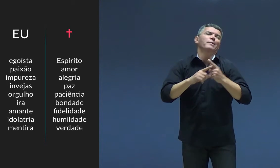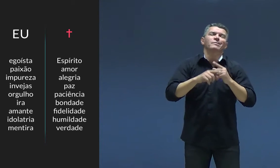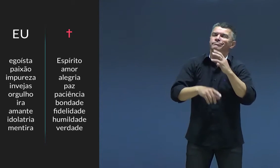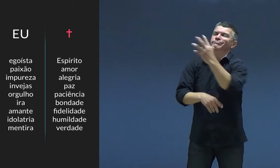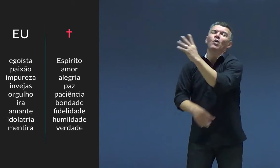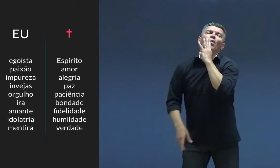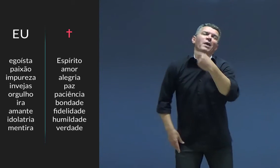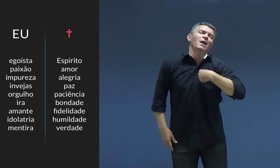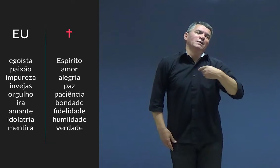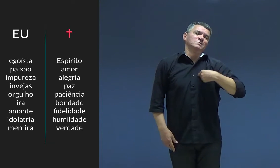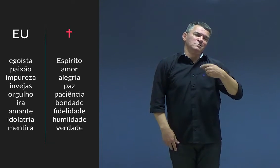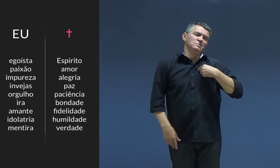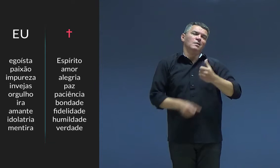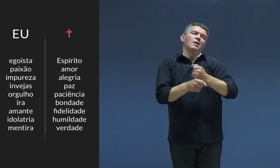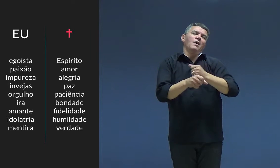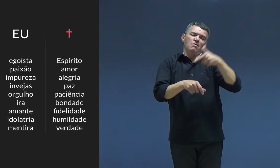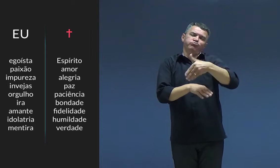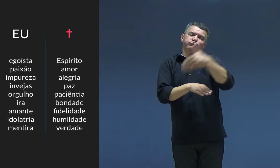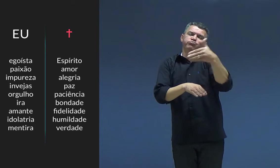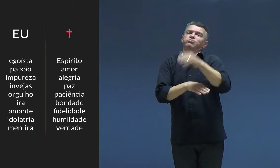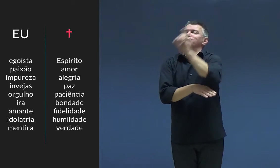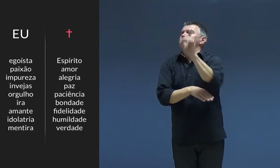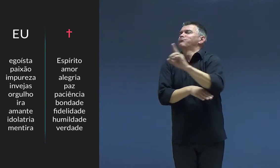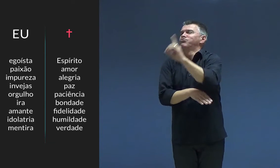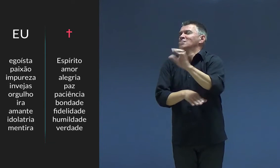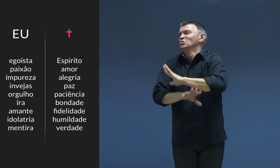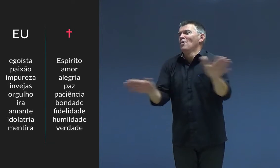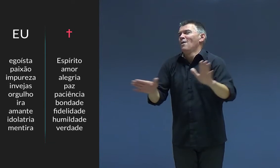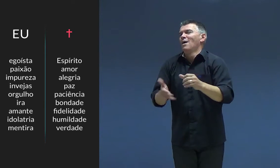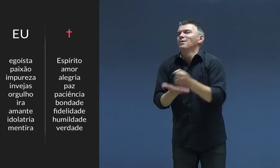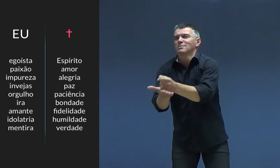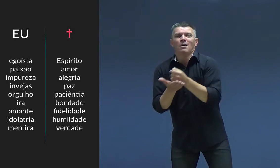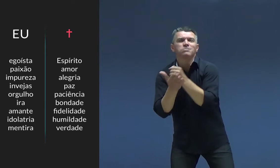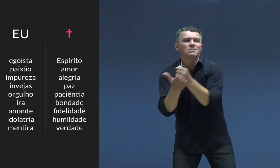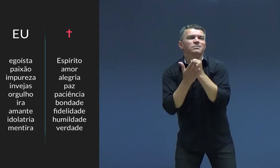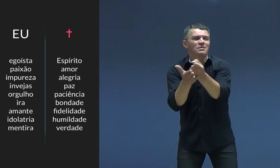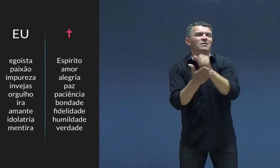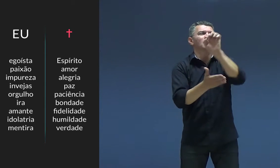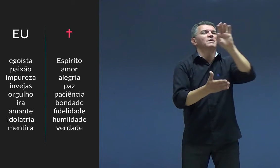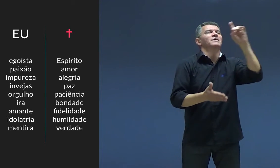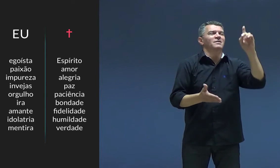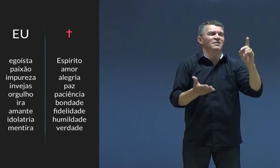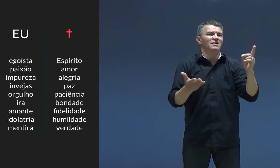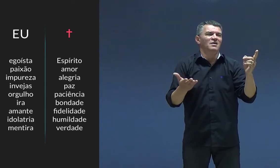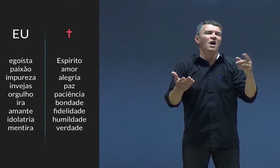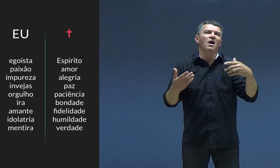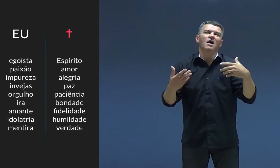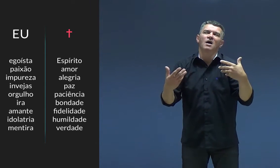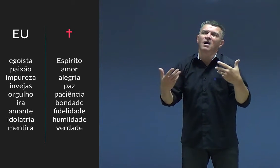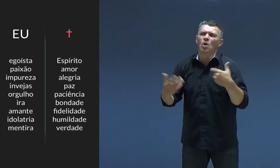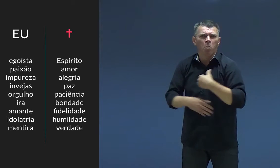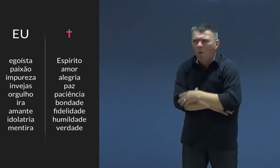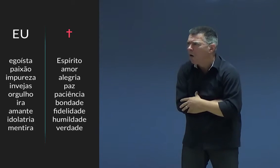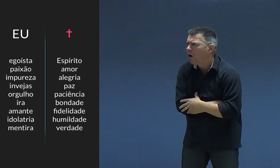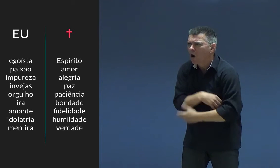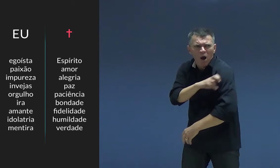Mesmo? Por quê? Porque me conhecem, sabe? Eu sempre vim aqui na igreja, né? Ajudava na escola bíblica.